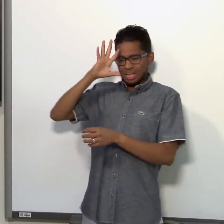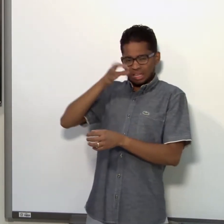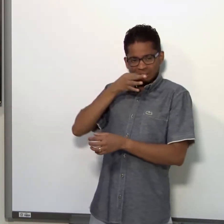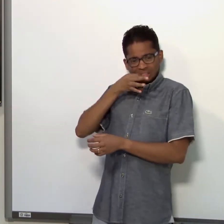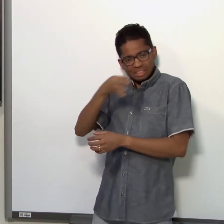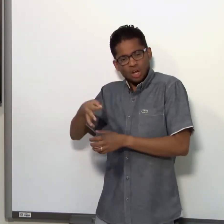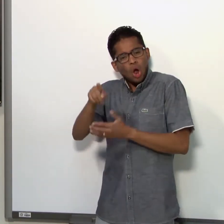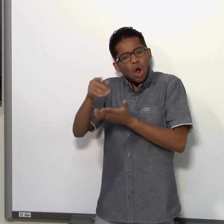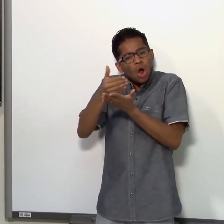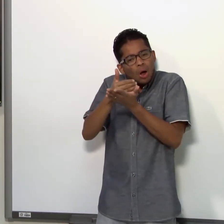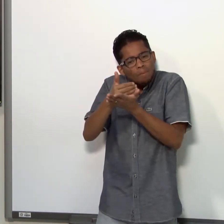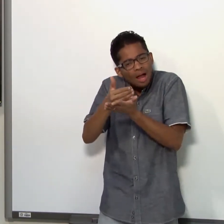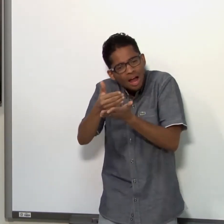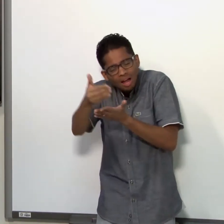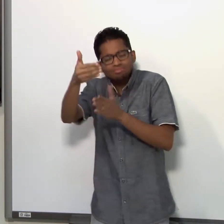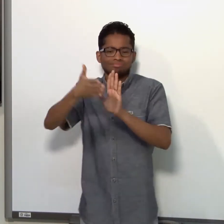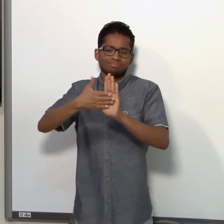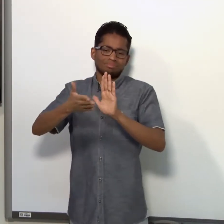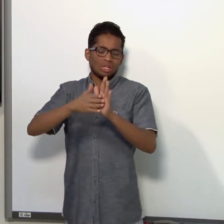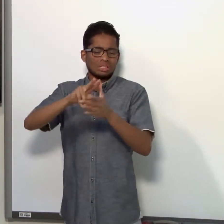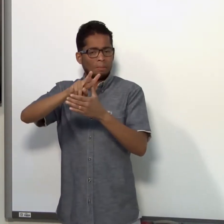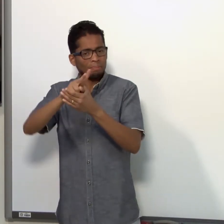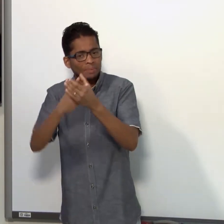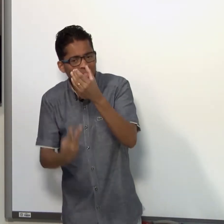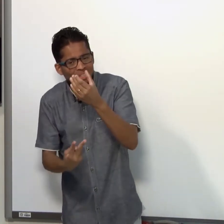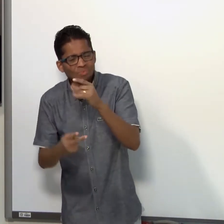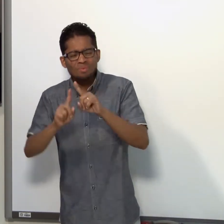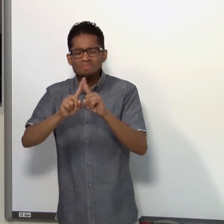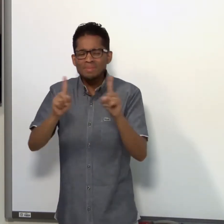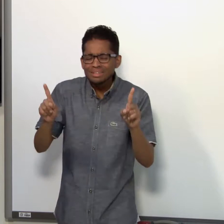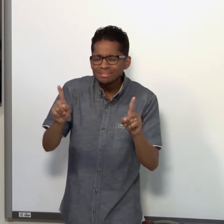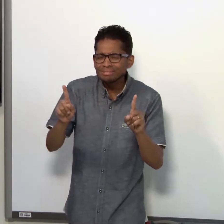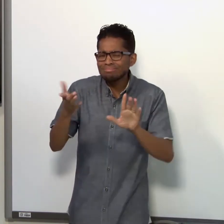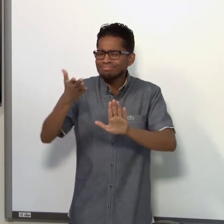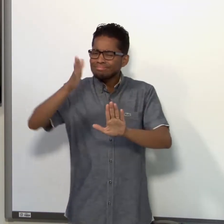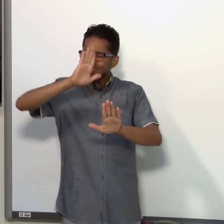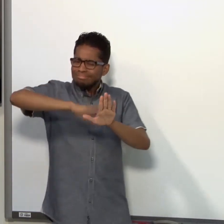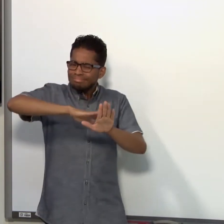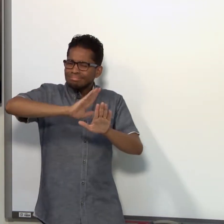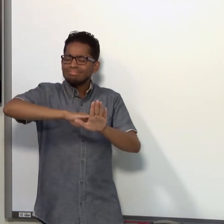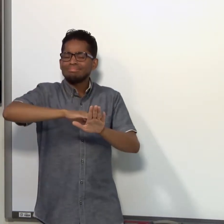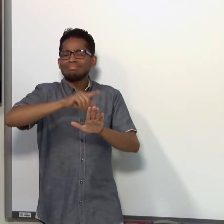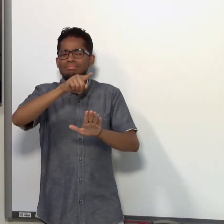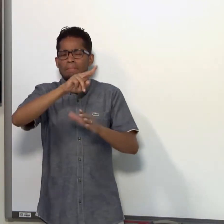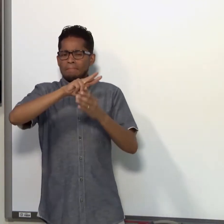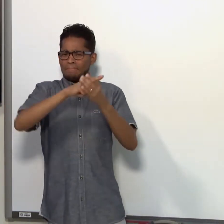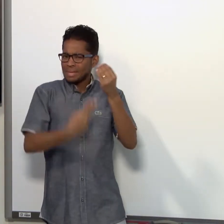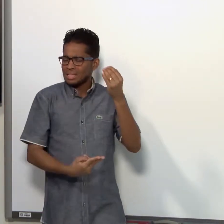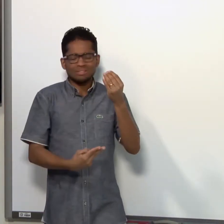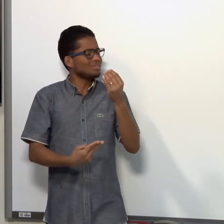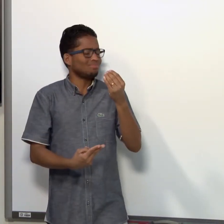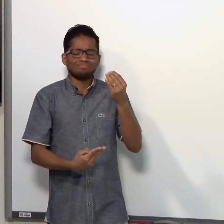Então, a teoria crítica, ela inicia com uma proposta bilingüe, porém,